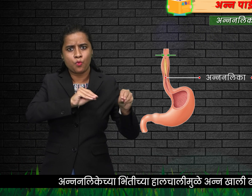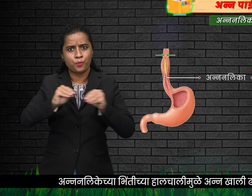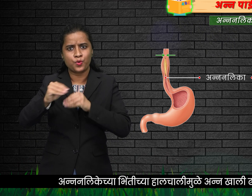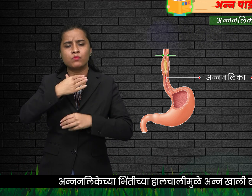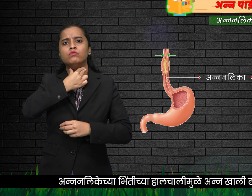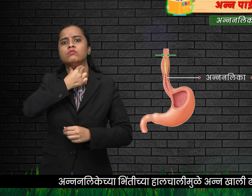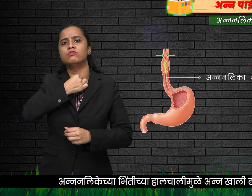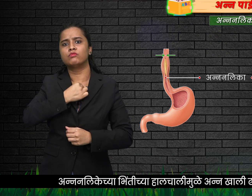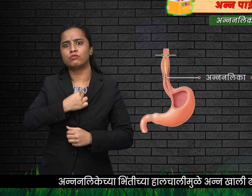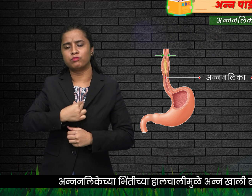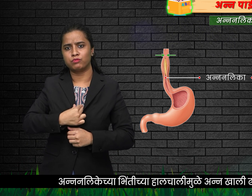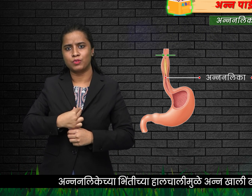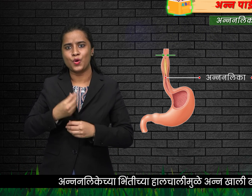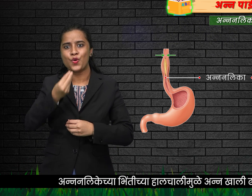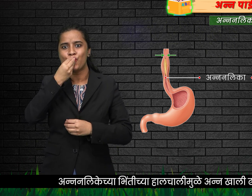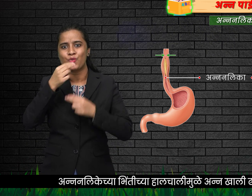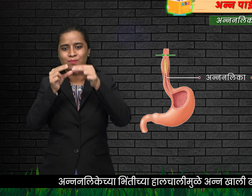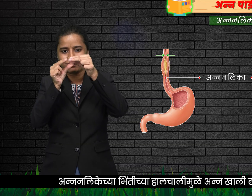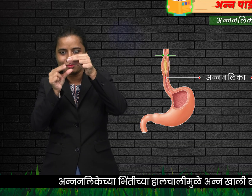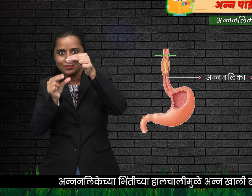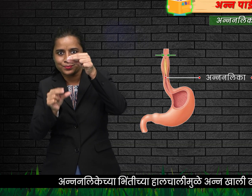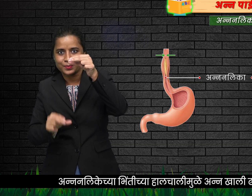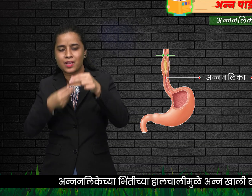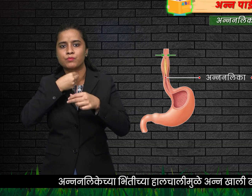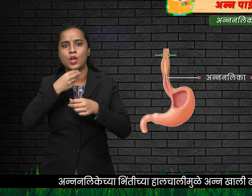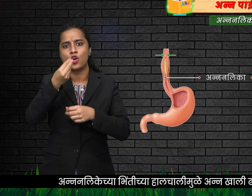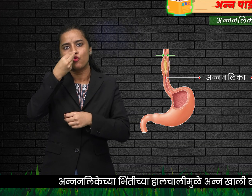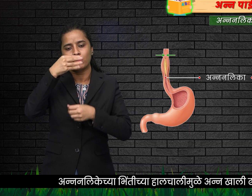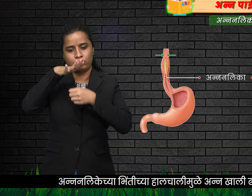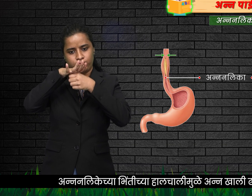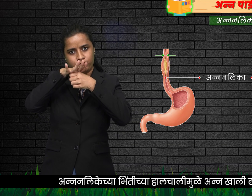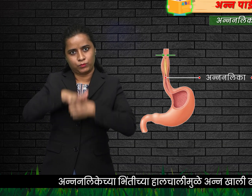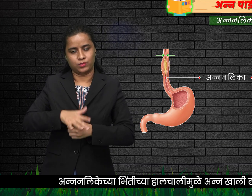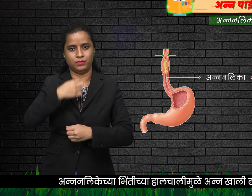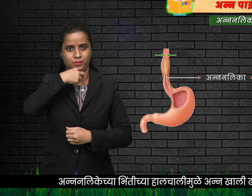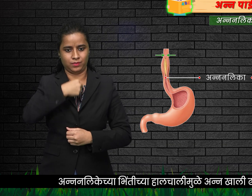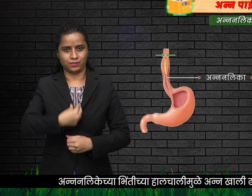अन्ननलिकेच्या भिंतीच्या हालचालीमुळे अन्न खाली ढकलले जाते.